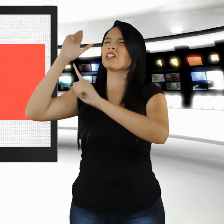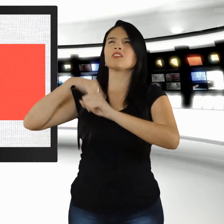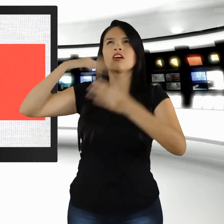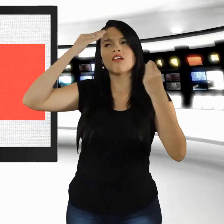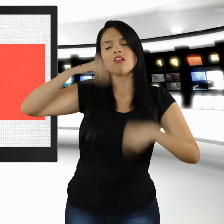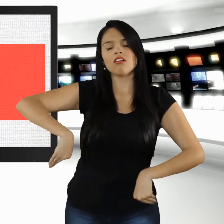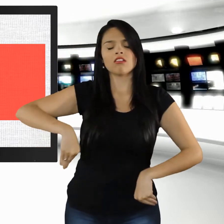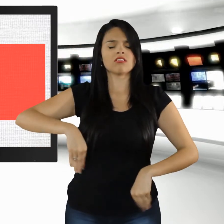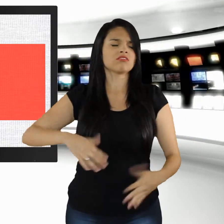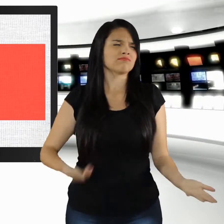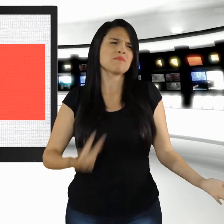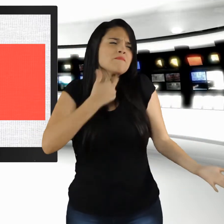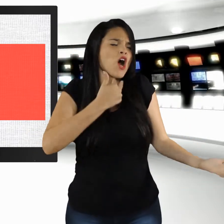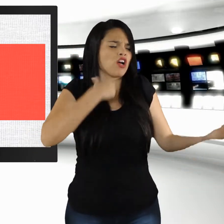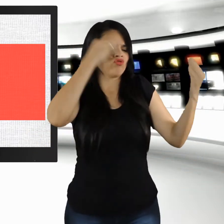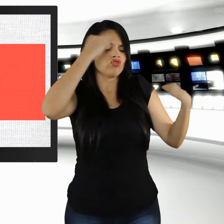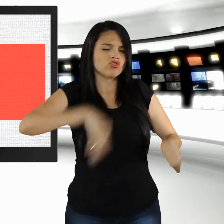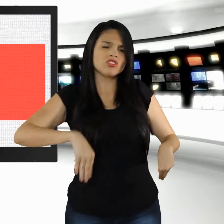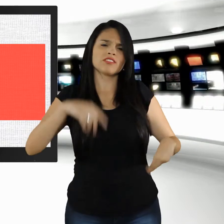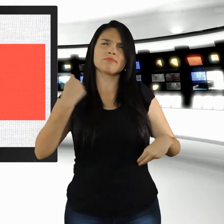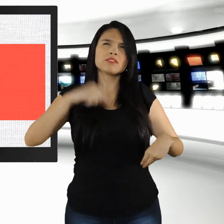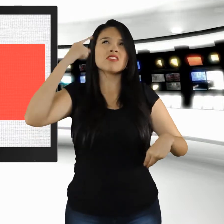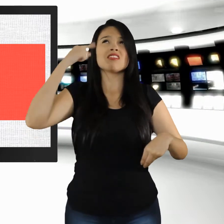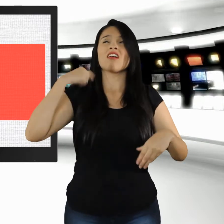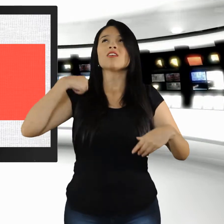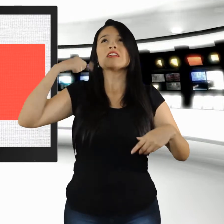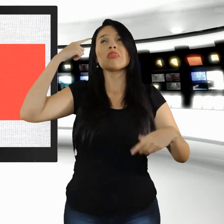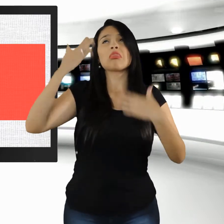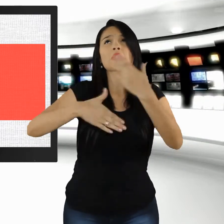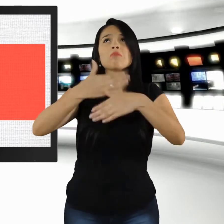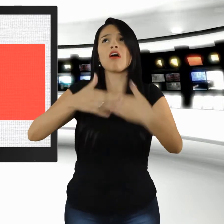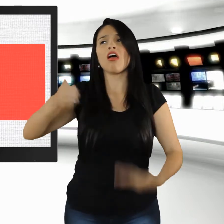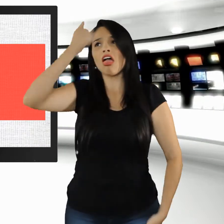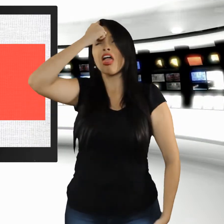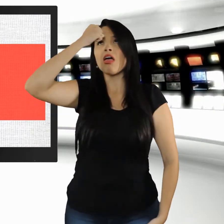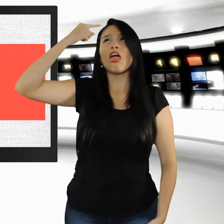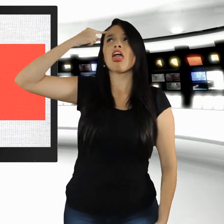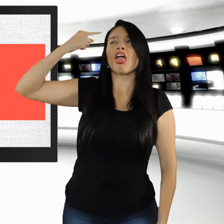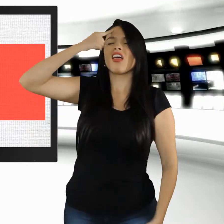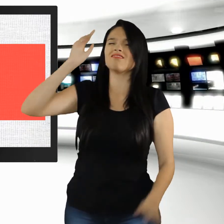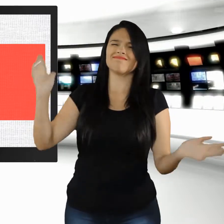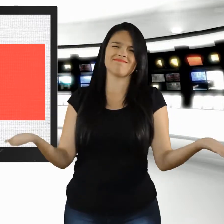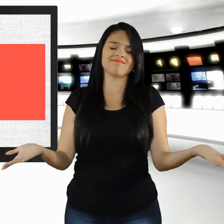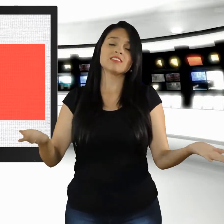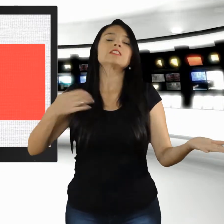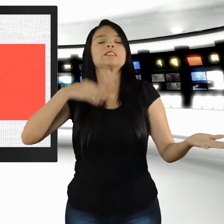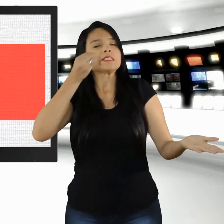e se com suas limitações por causa de deficiência Lauren aprendeu a conhecer sobre a mecânica do seu corpo e